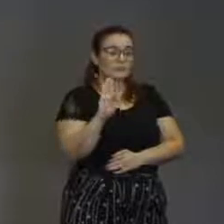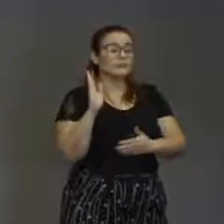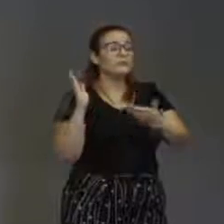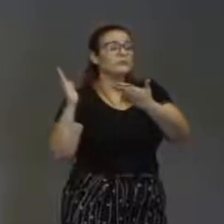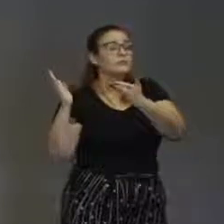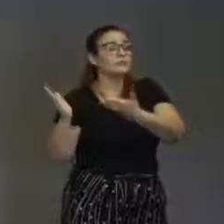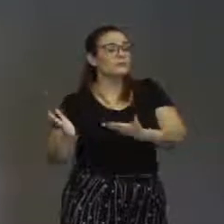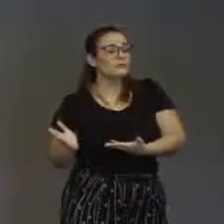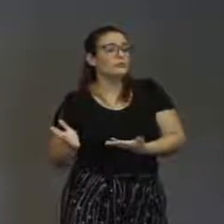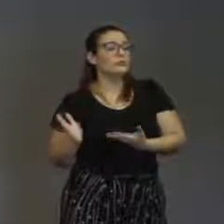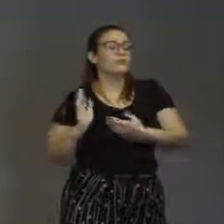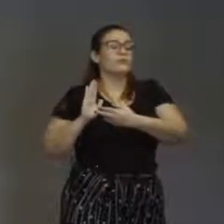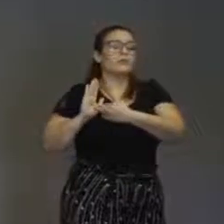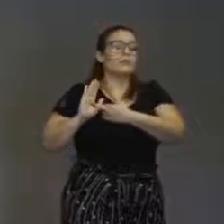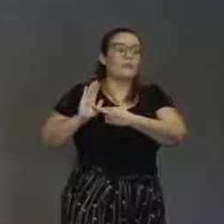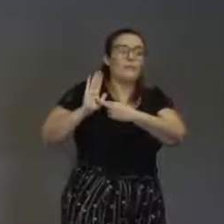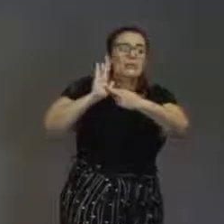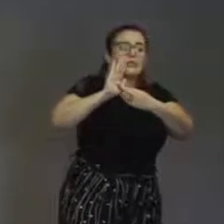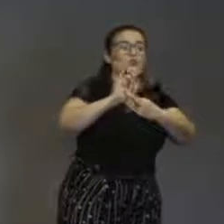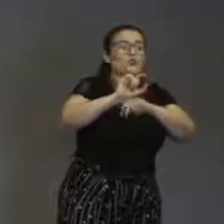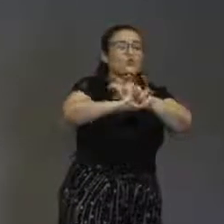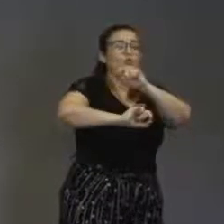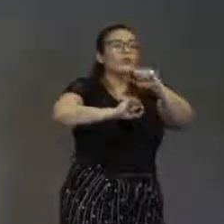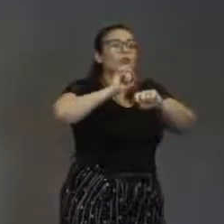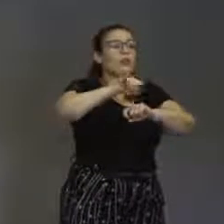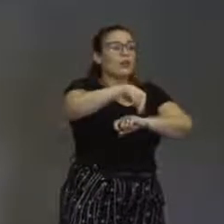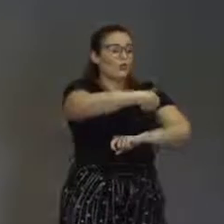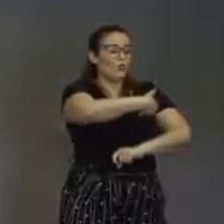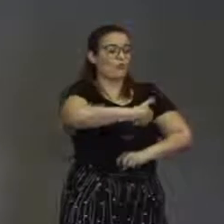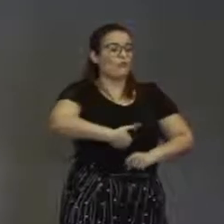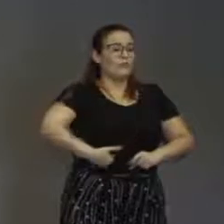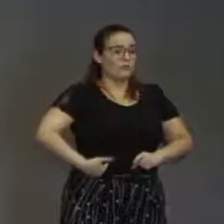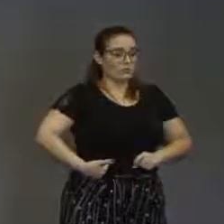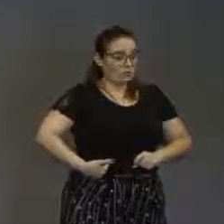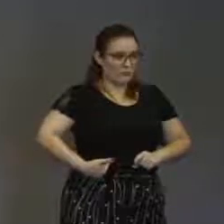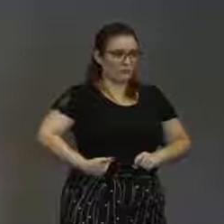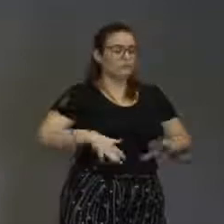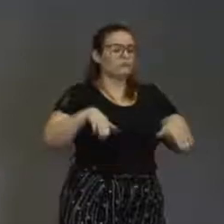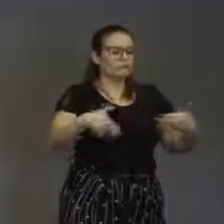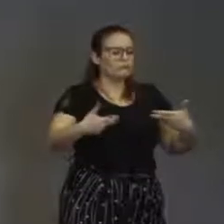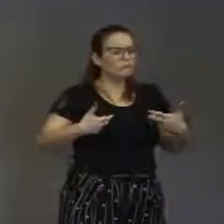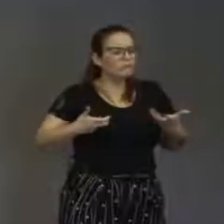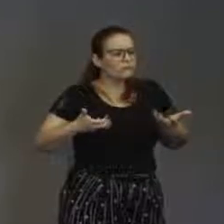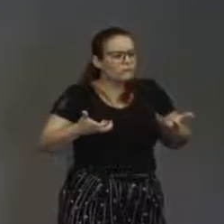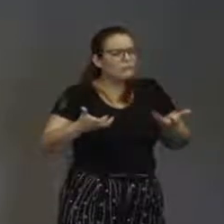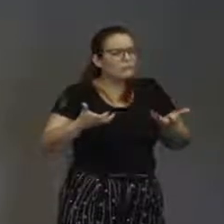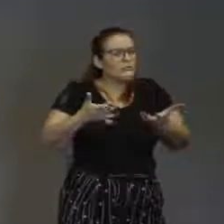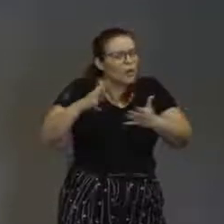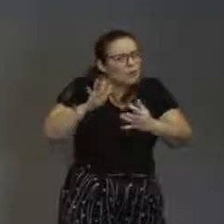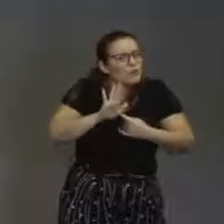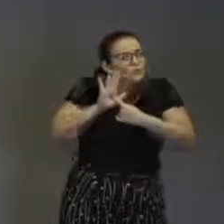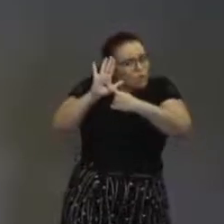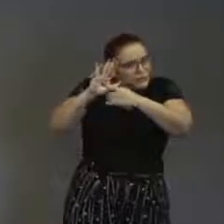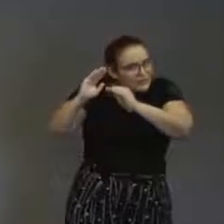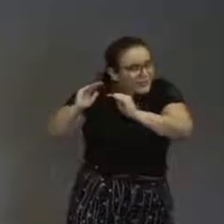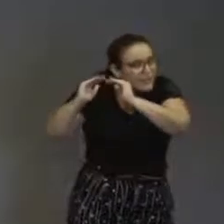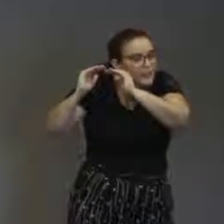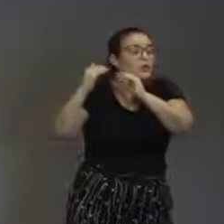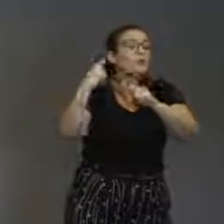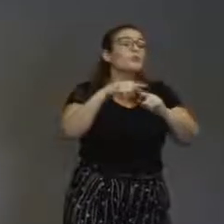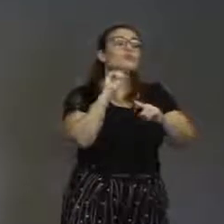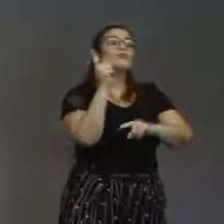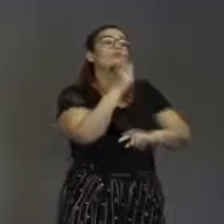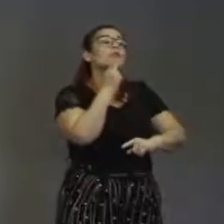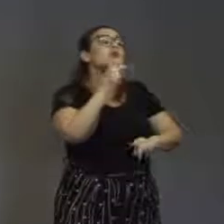é uma representante do poder público. Então, eu queria até enfatizar isso, porque nós vamos falar sobre um tema